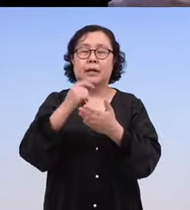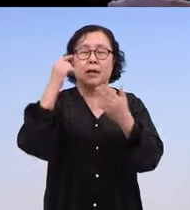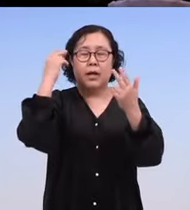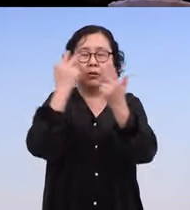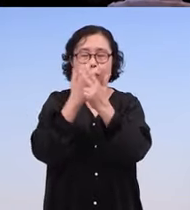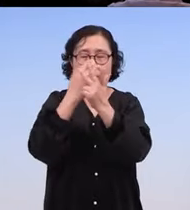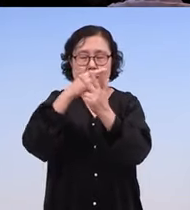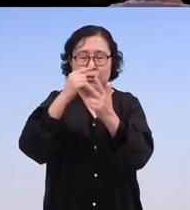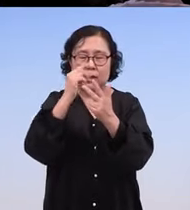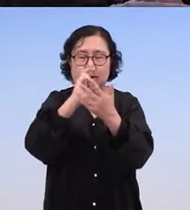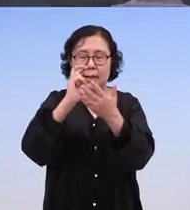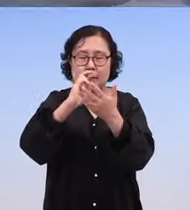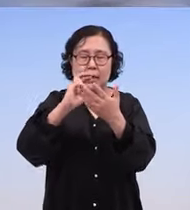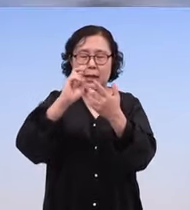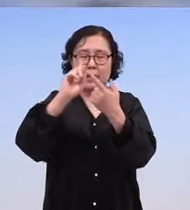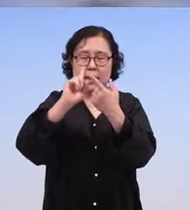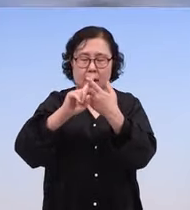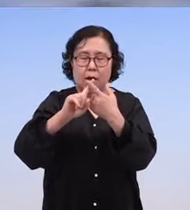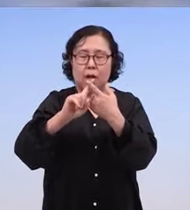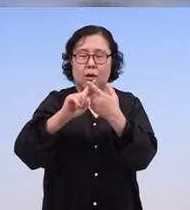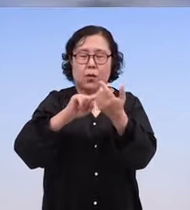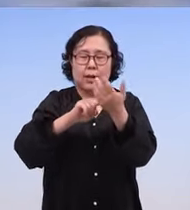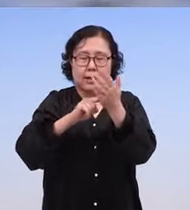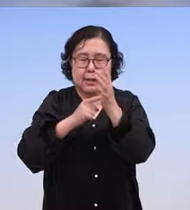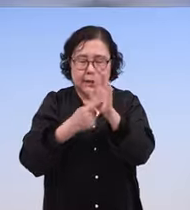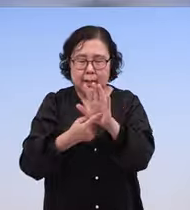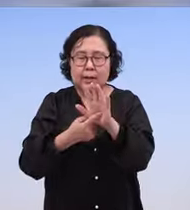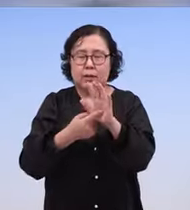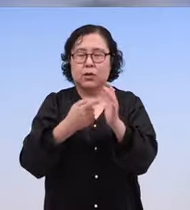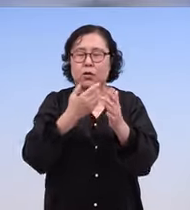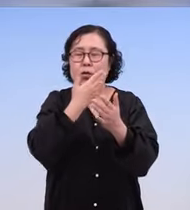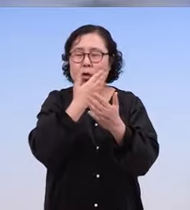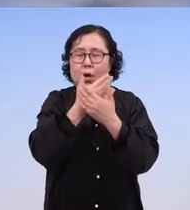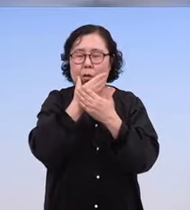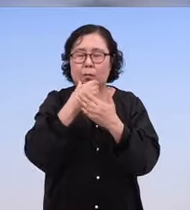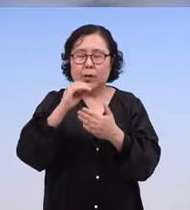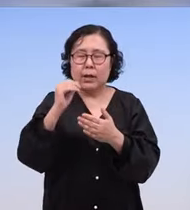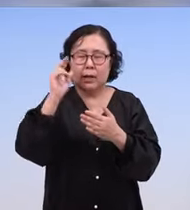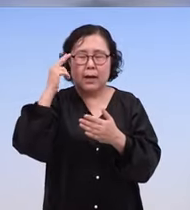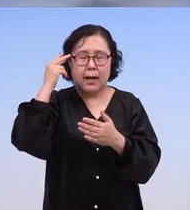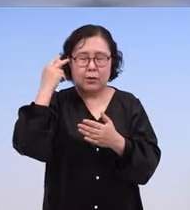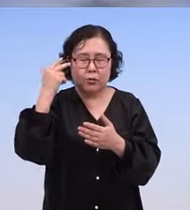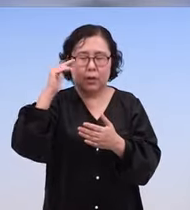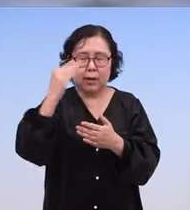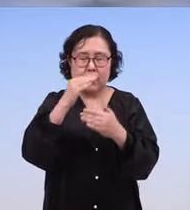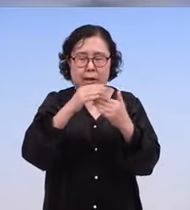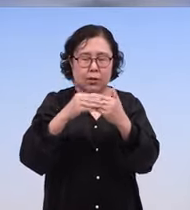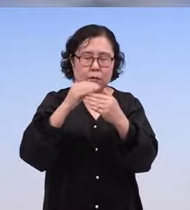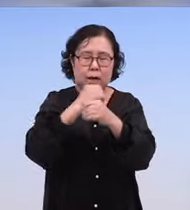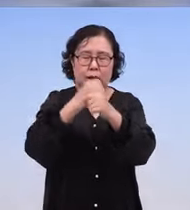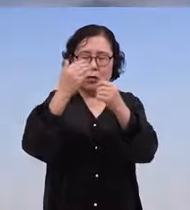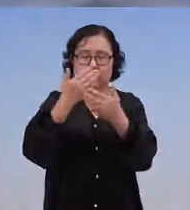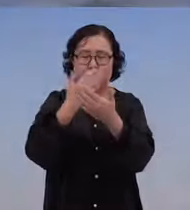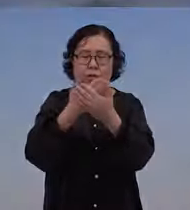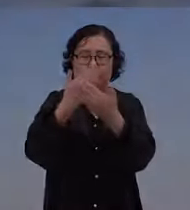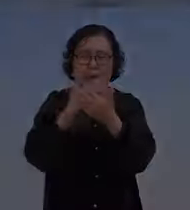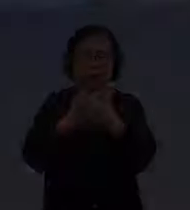하나님 이번 한 주간 또 이 찬양이 그대로 구현되는 귀하고 복된 한 주간 되도록 인도하여 주시옵소서.